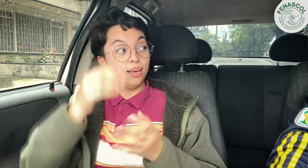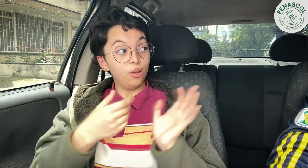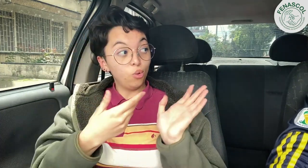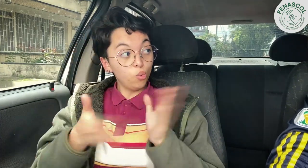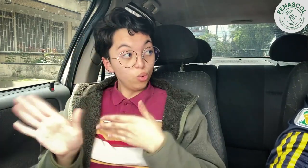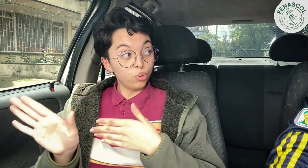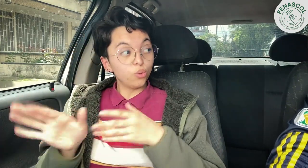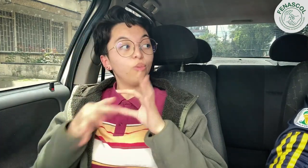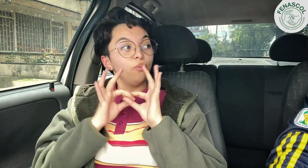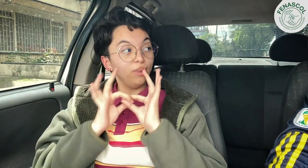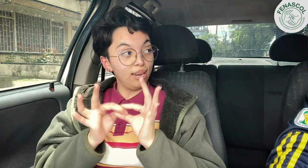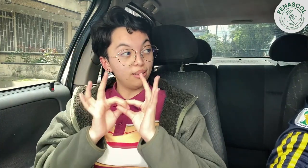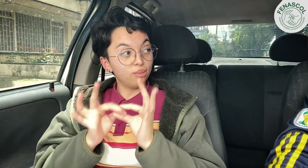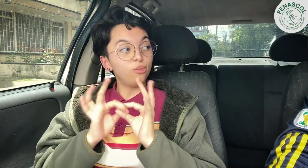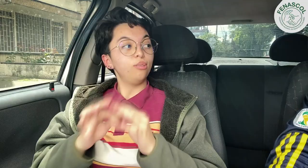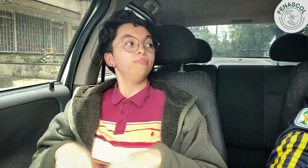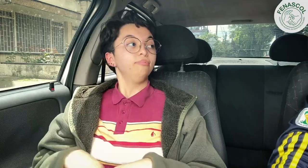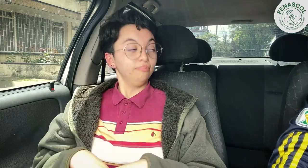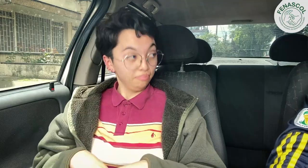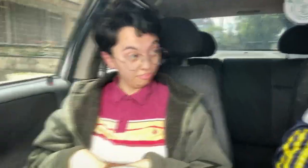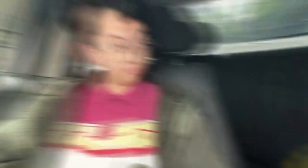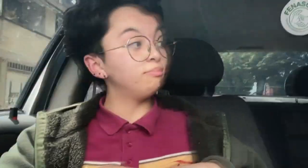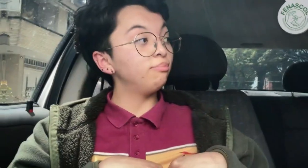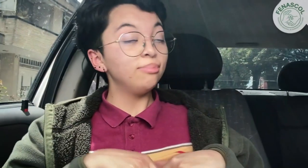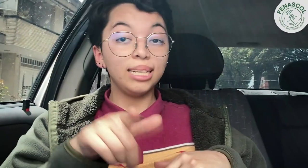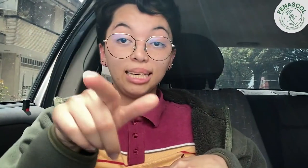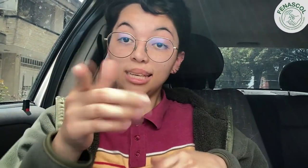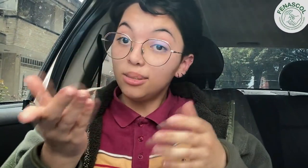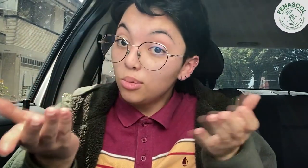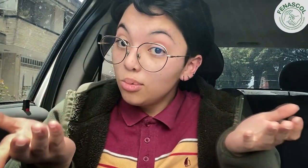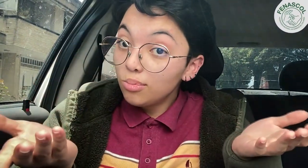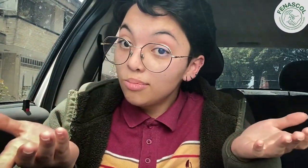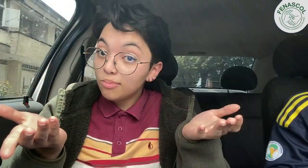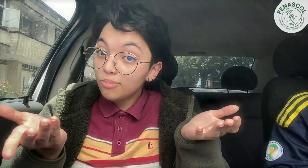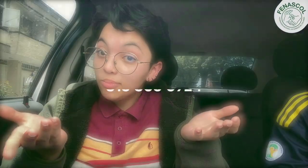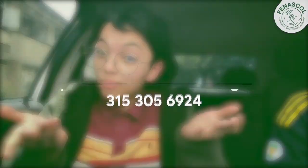de señas en los cursos de phineas col y tú